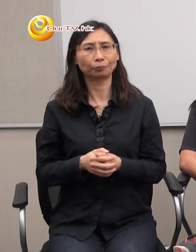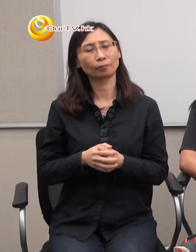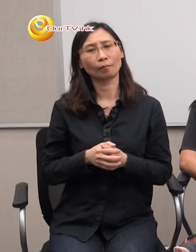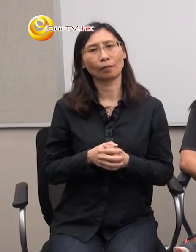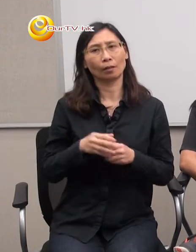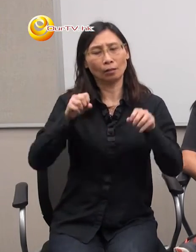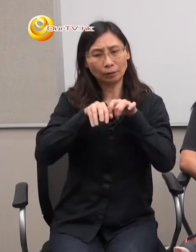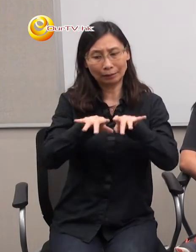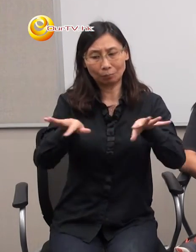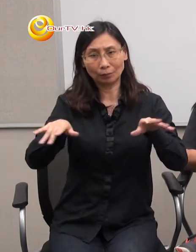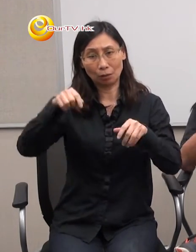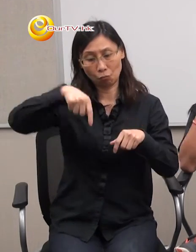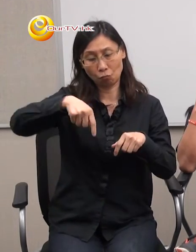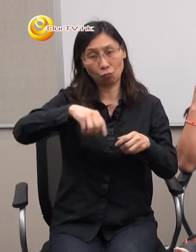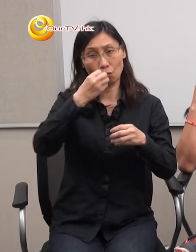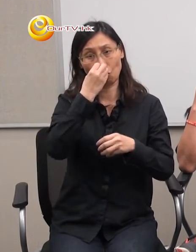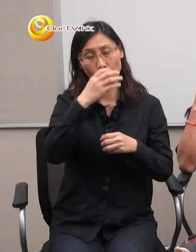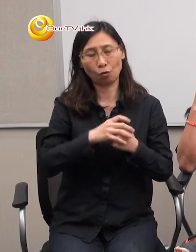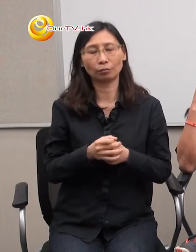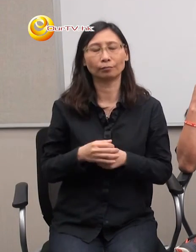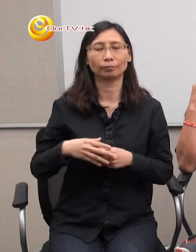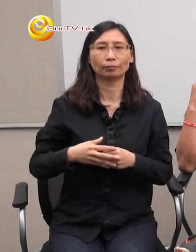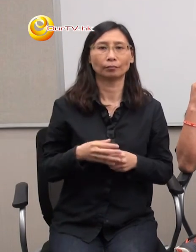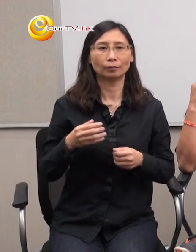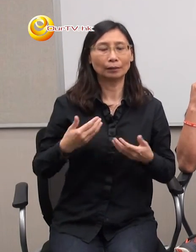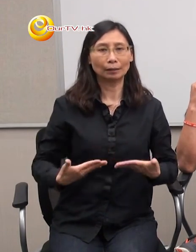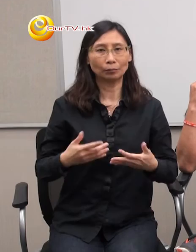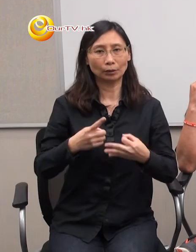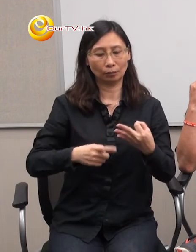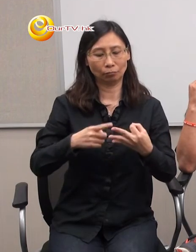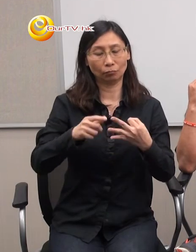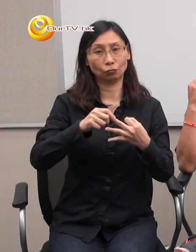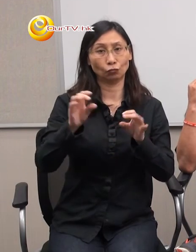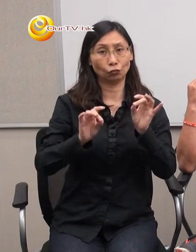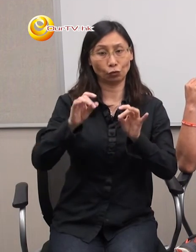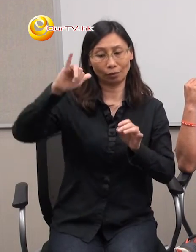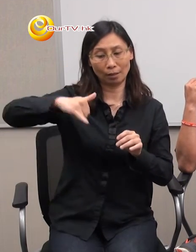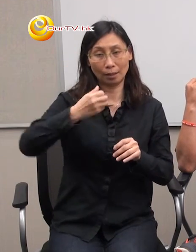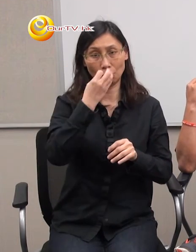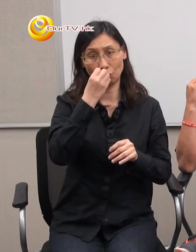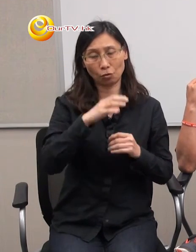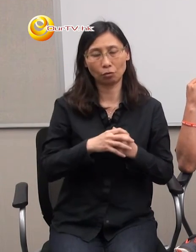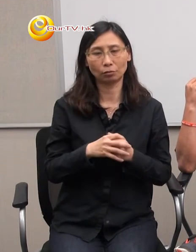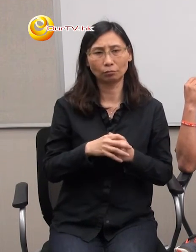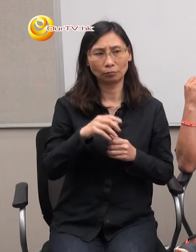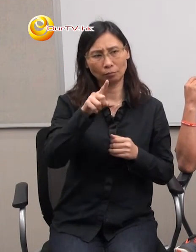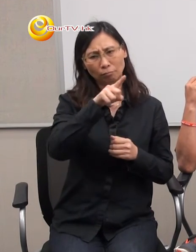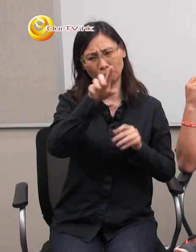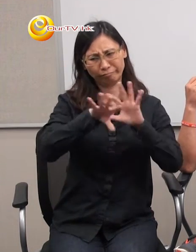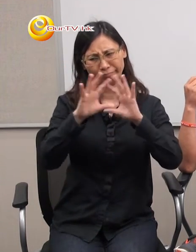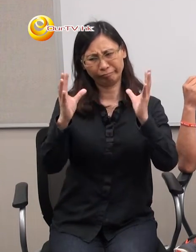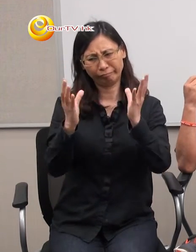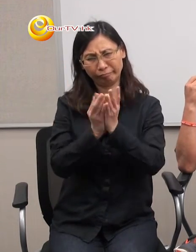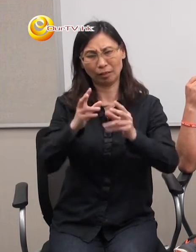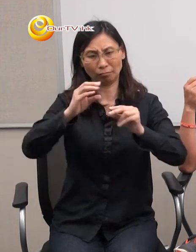等。咁當然，你話今次即係如果講翻張德江落嚟香港，即係睇翻依班即係建制派，喂，